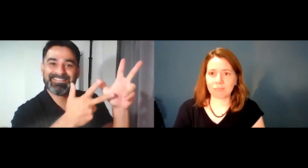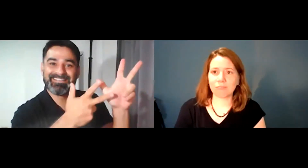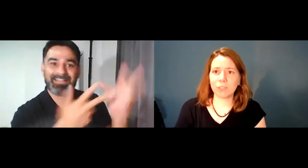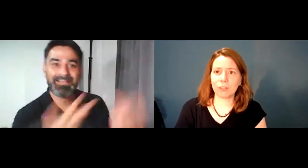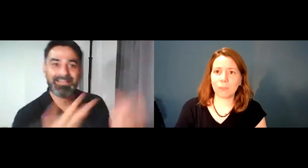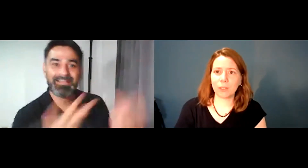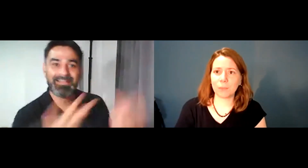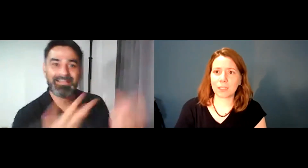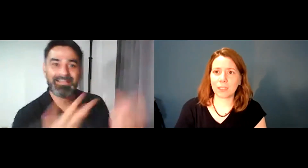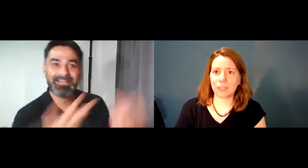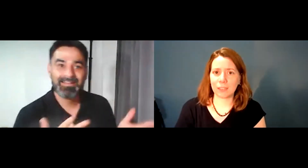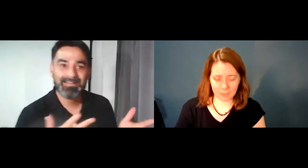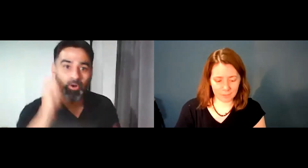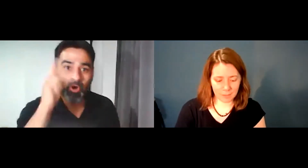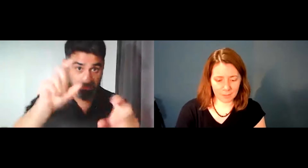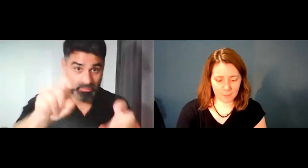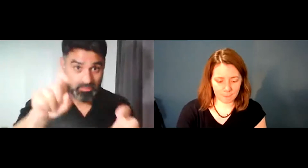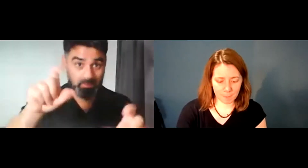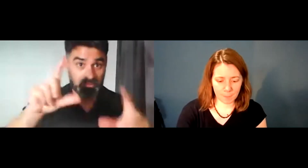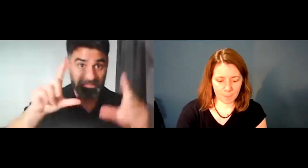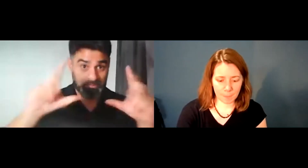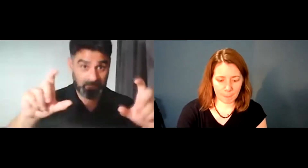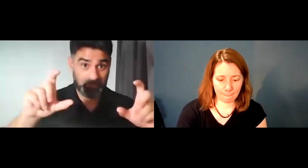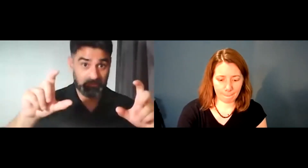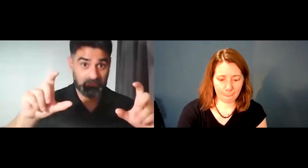No, ¿por qué no me sale? Javi salió así como nada.